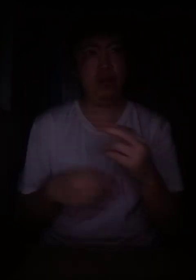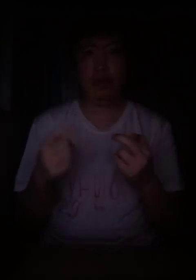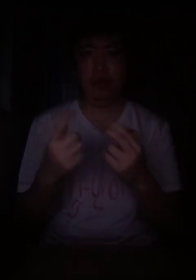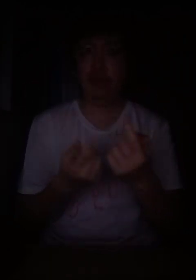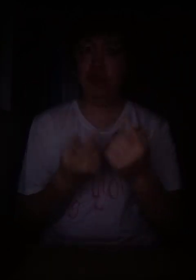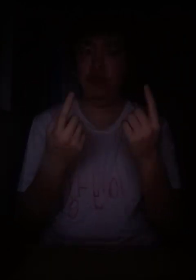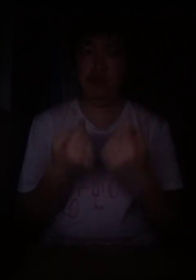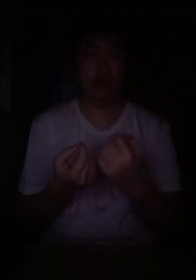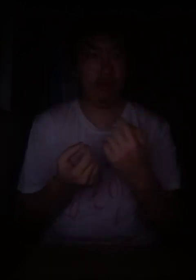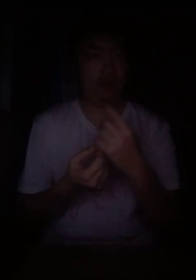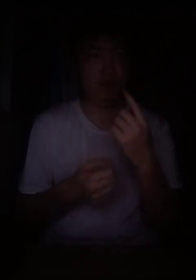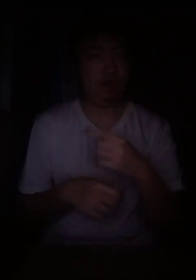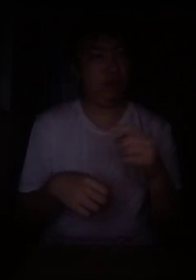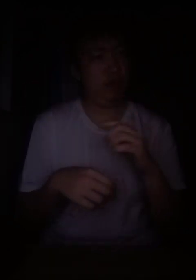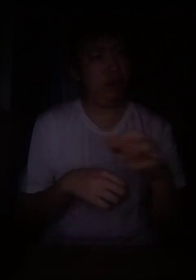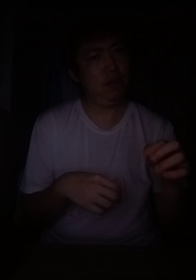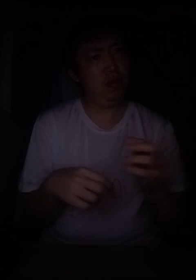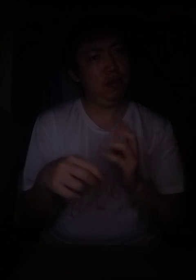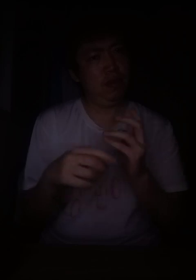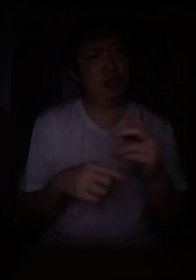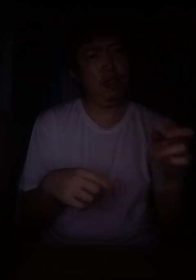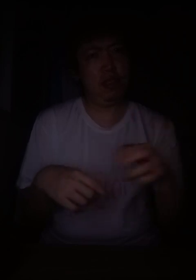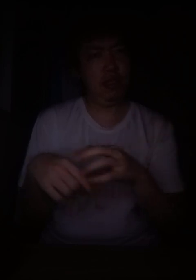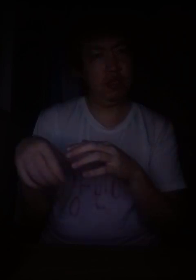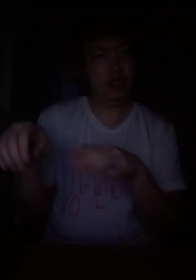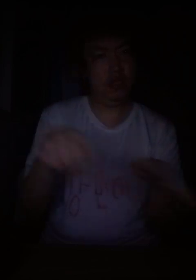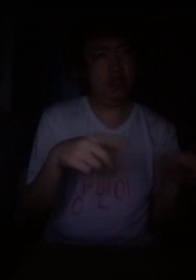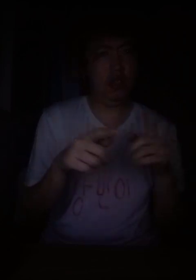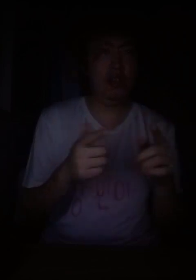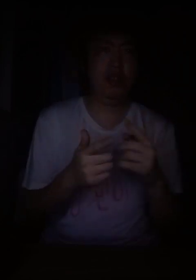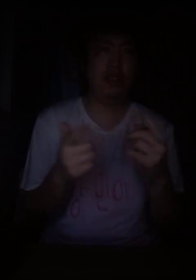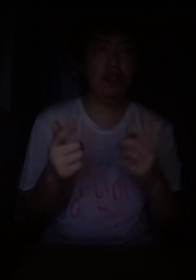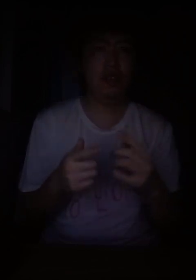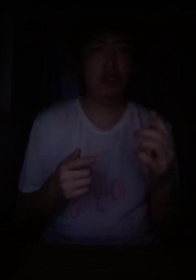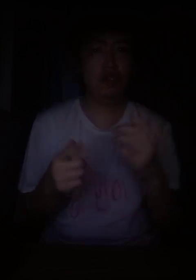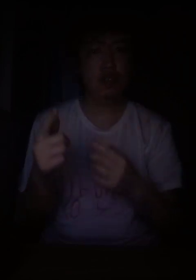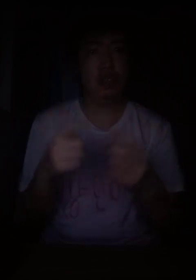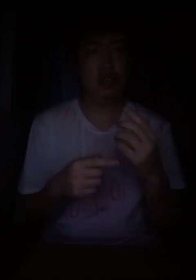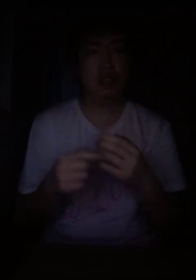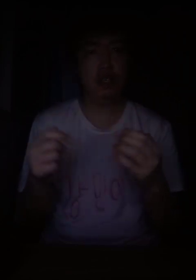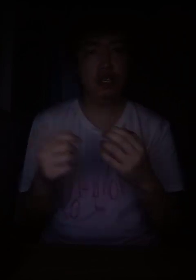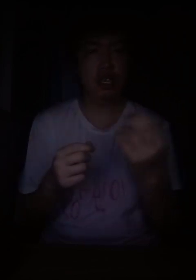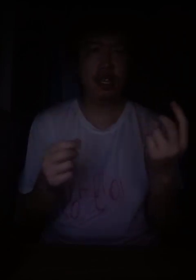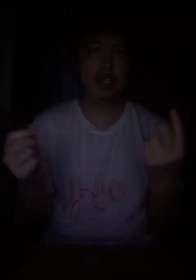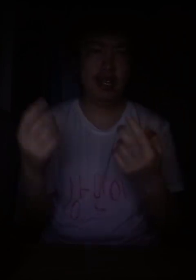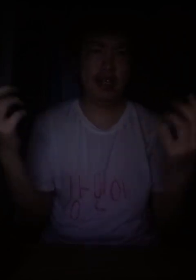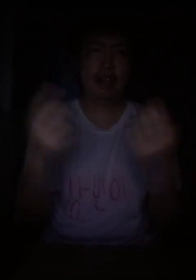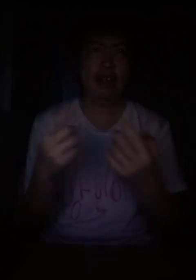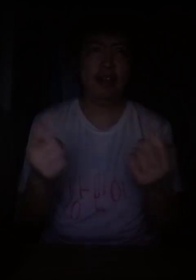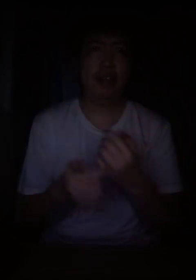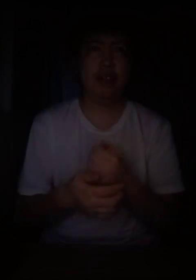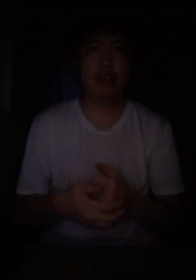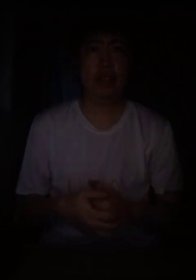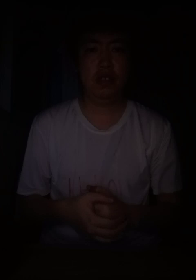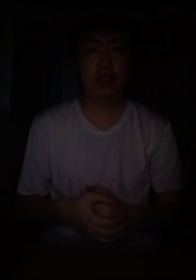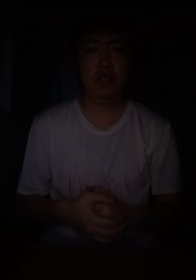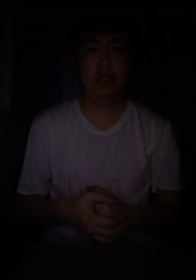올라오는데 이제 물이 싹 몰렸대요. 조금만 늦어도 애기 아빠도 갇힐 수도 있는 상황이었었어요. 지하